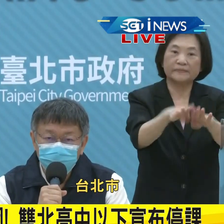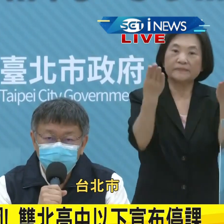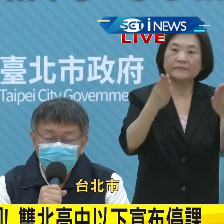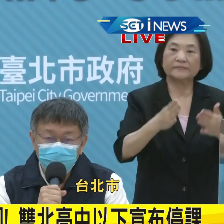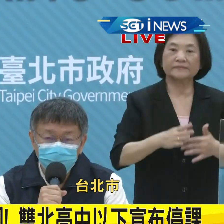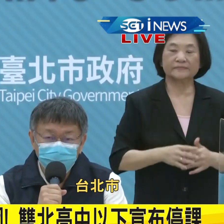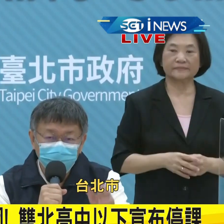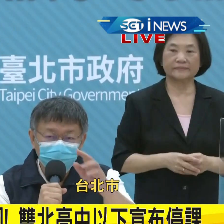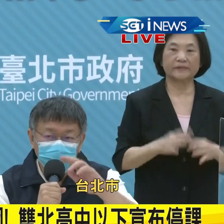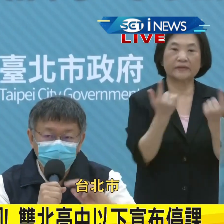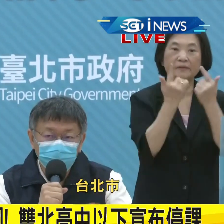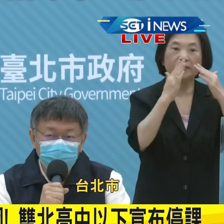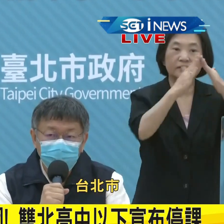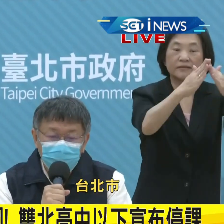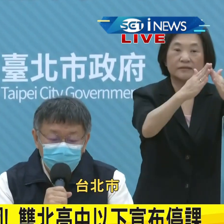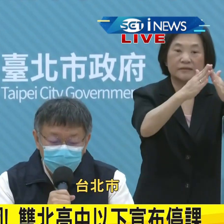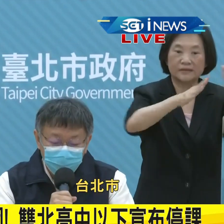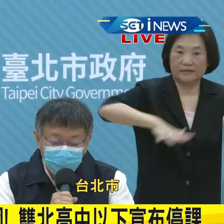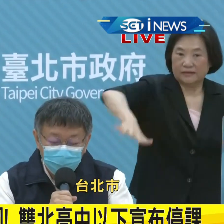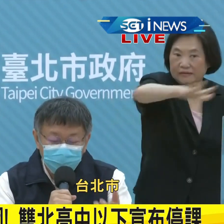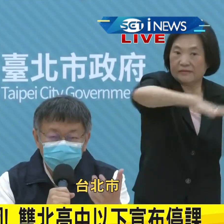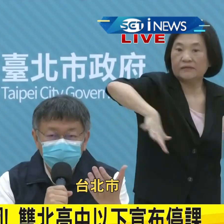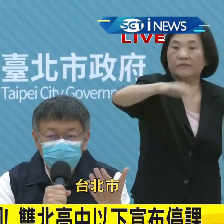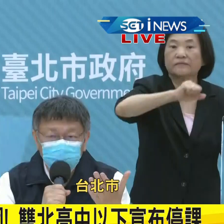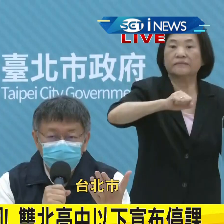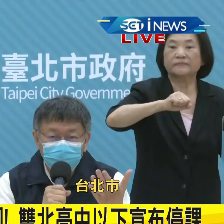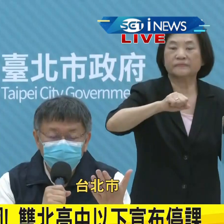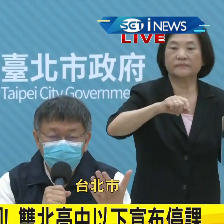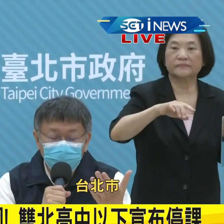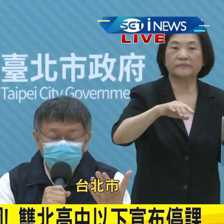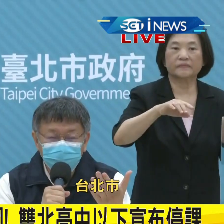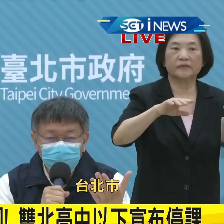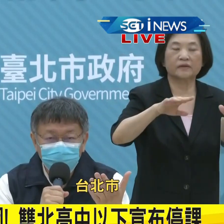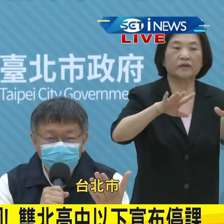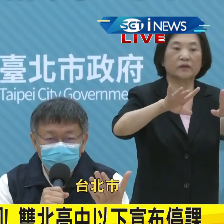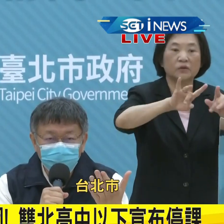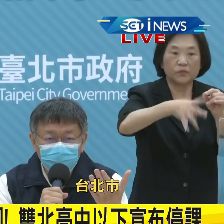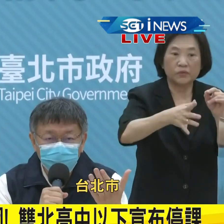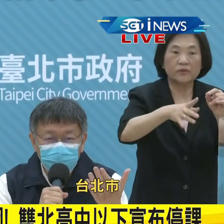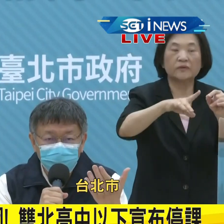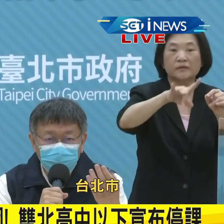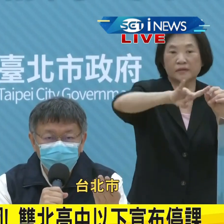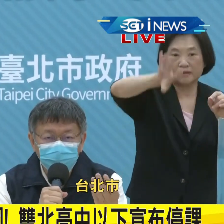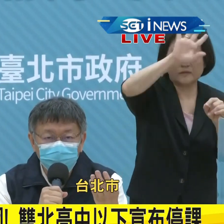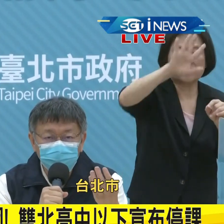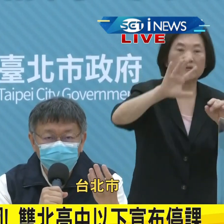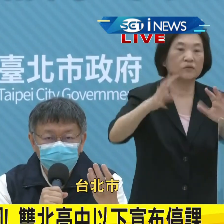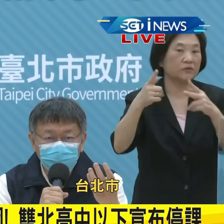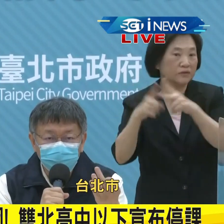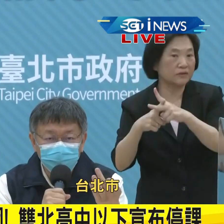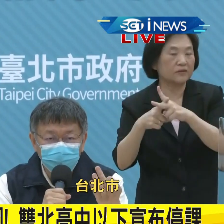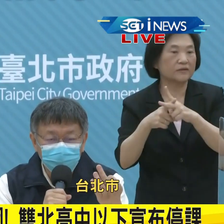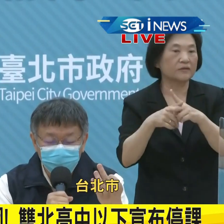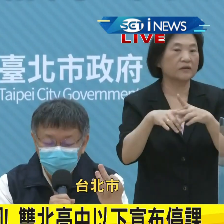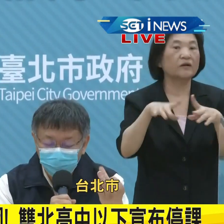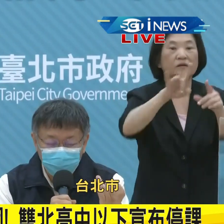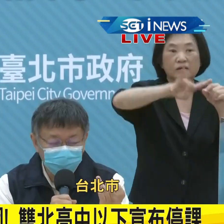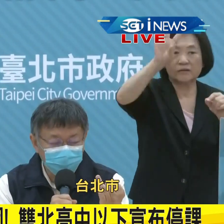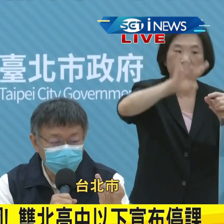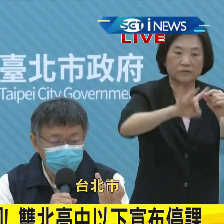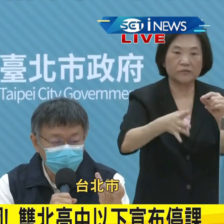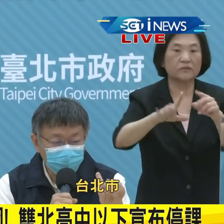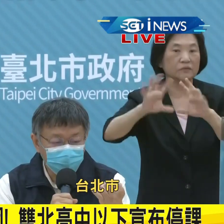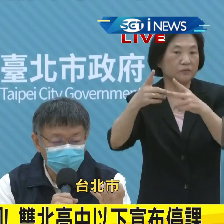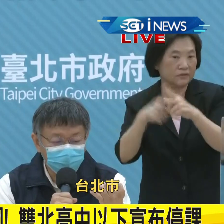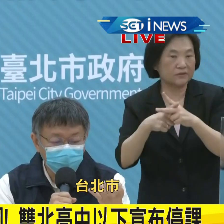哈，台北市全境那个。国高中以下哈，包括高中、国中、